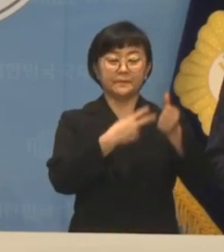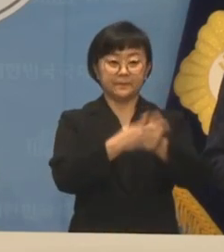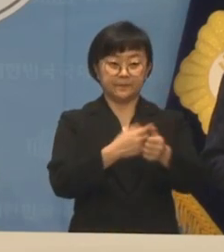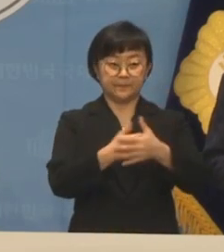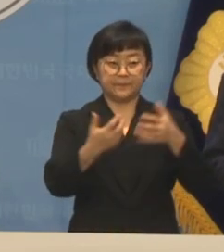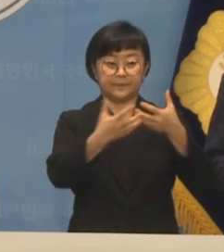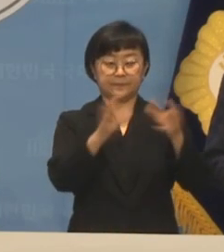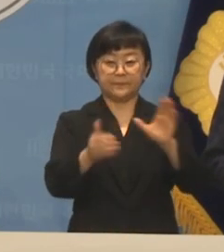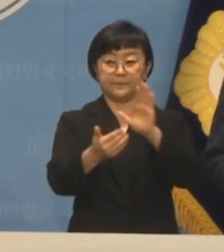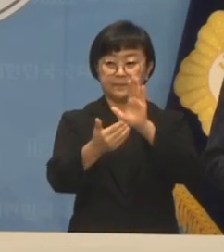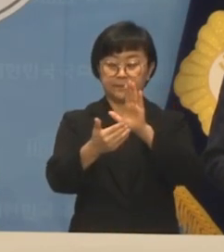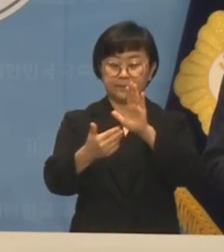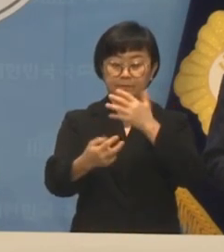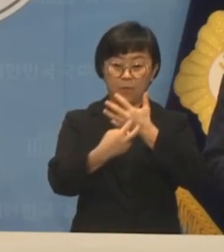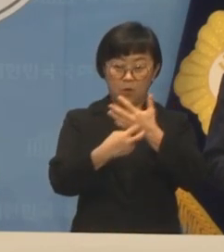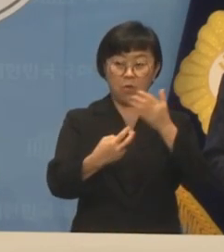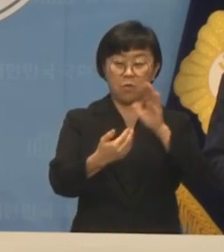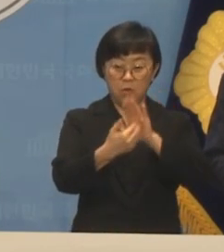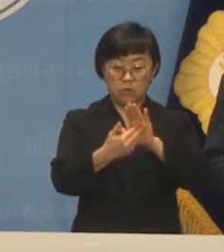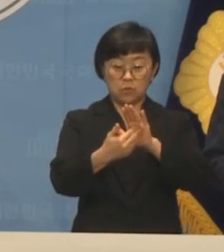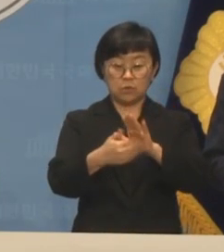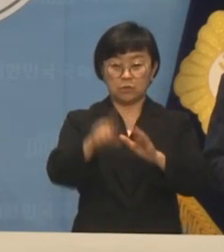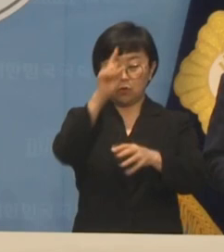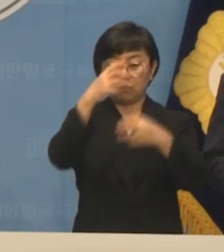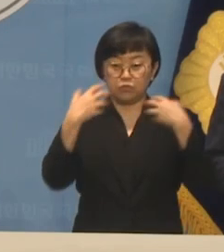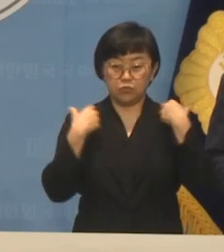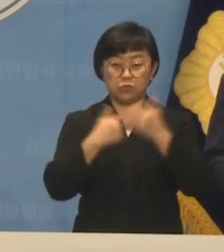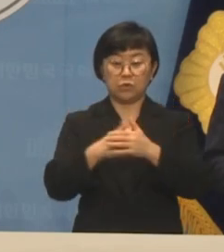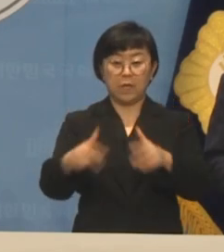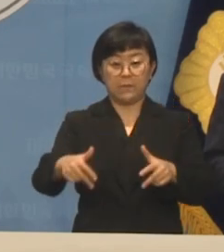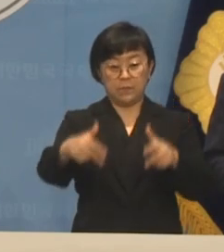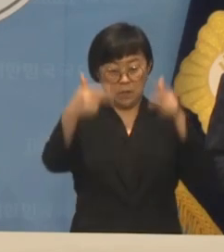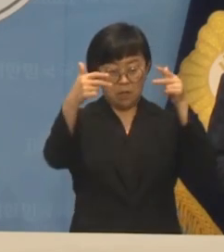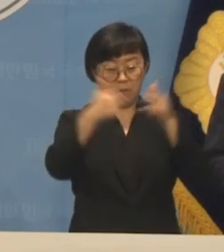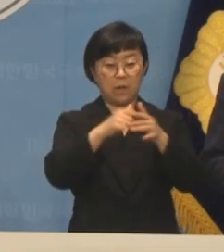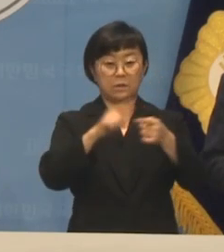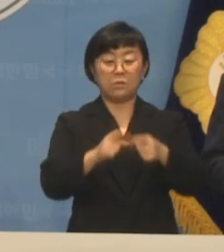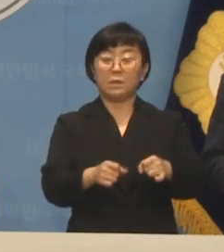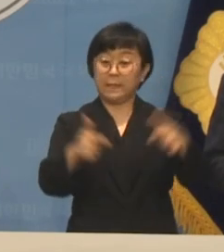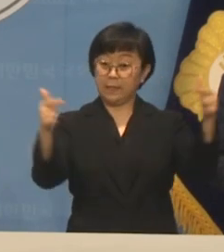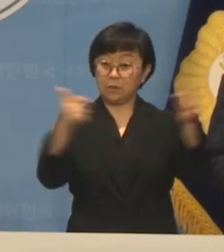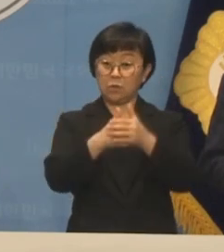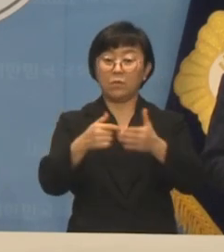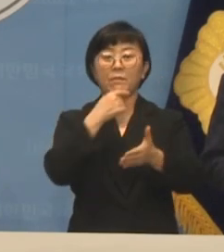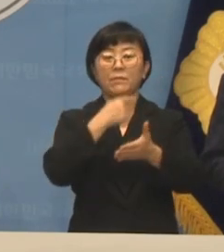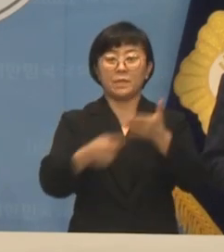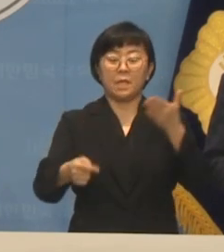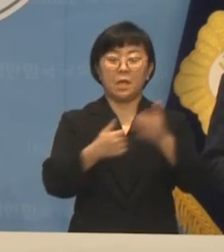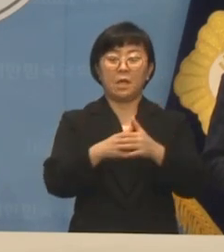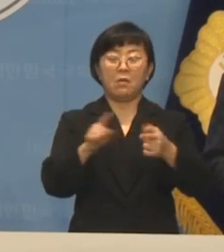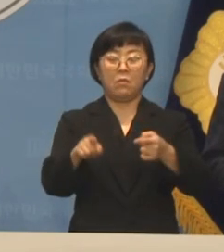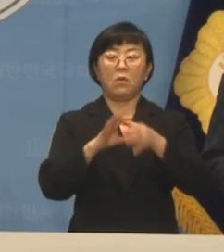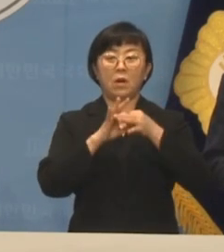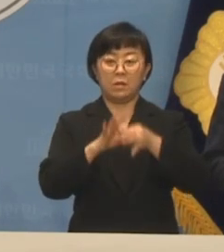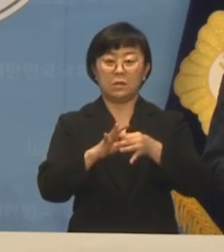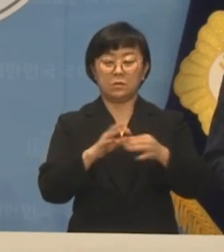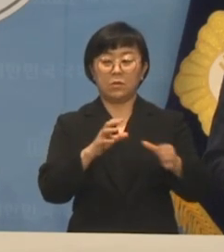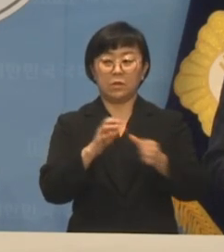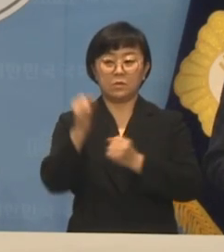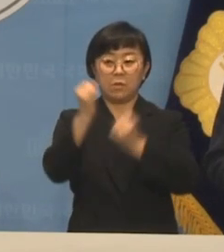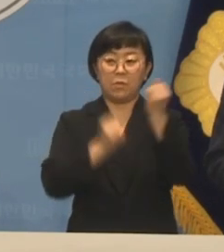거부 관련해서 정부의 비대면 진료 전면 확대와 PA 간호사 활용에 대해서도 한